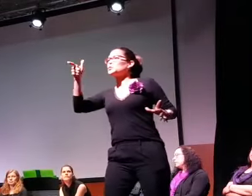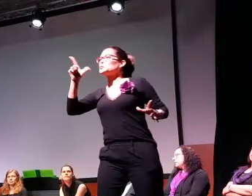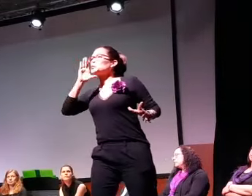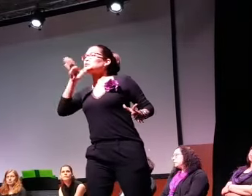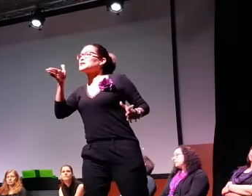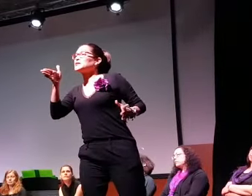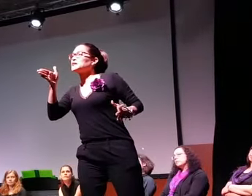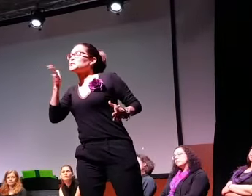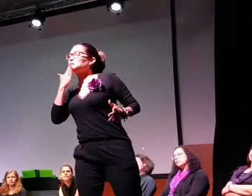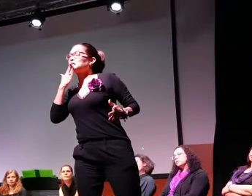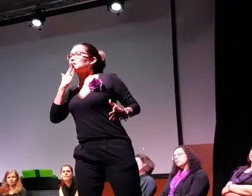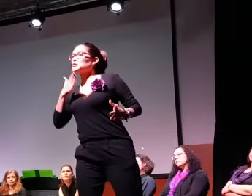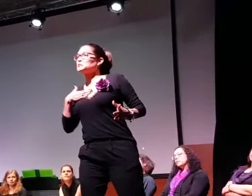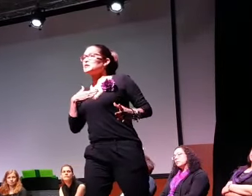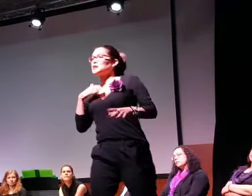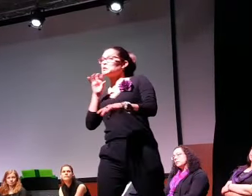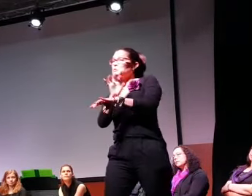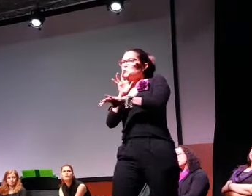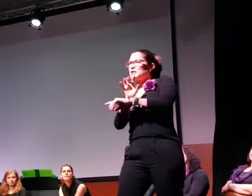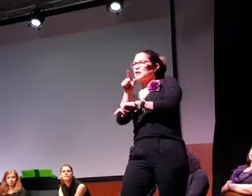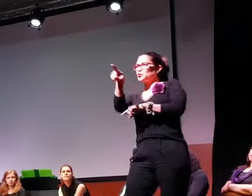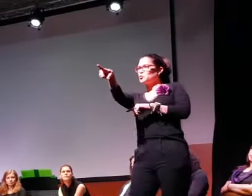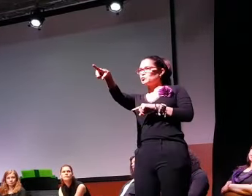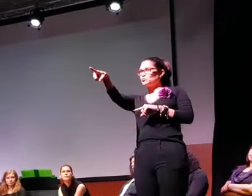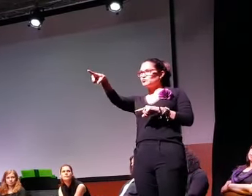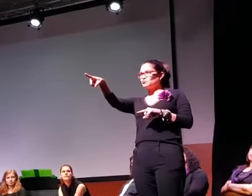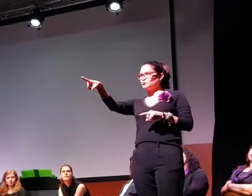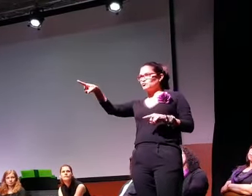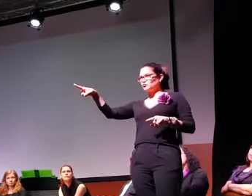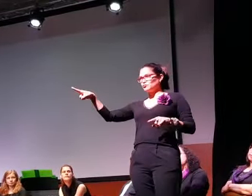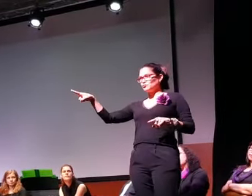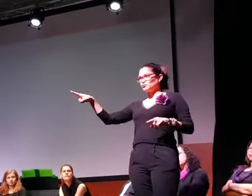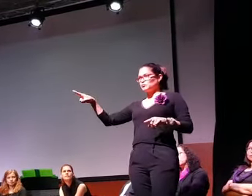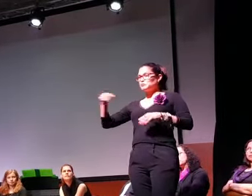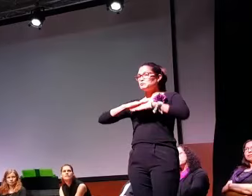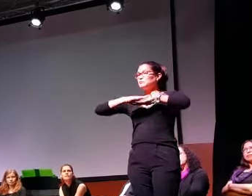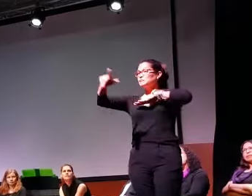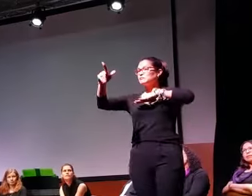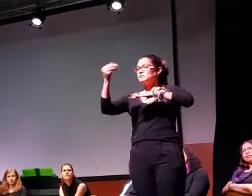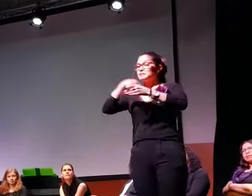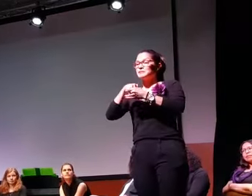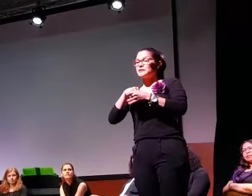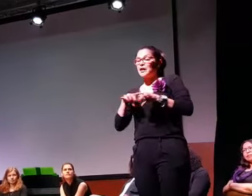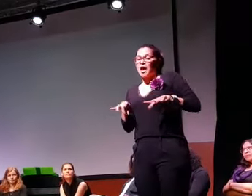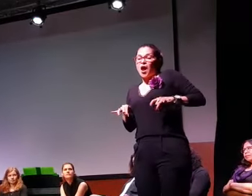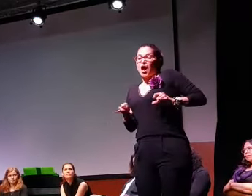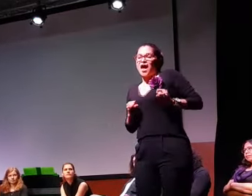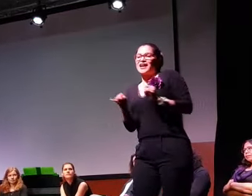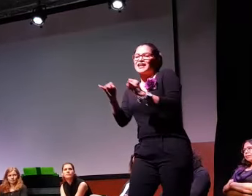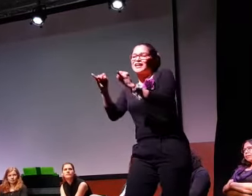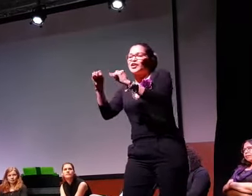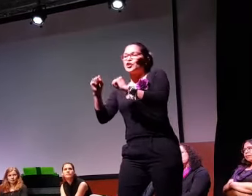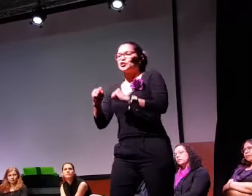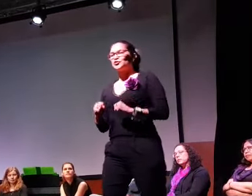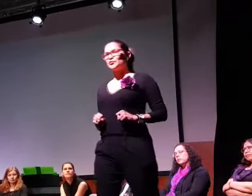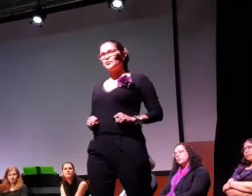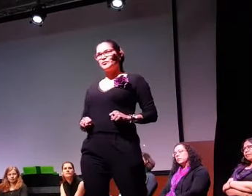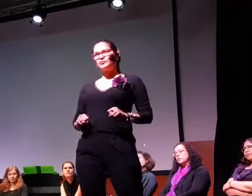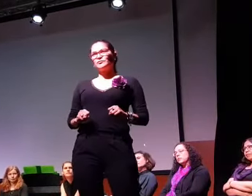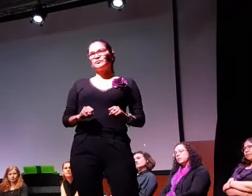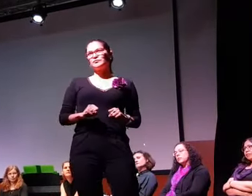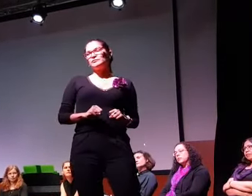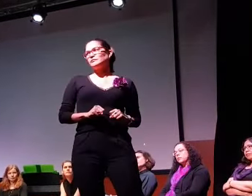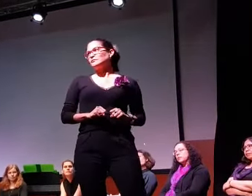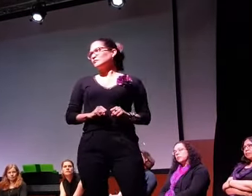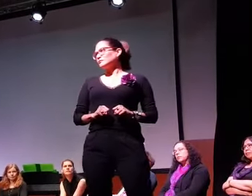Ignorante, te burlas de mis signos que llevan mensajes como ríos.